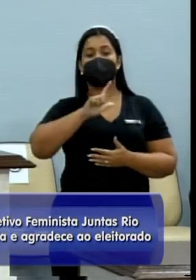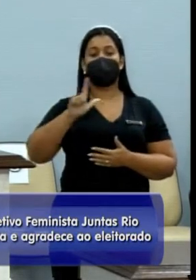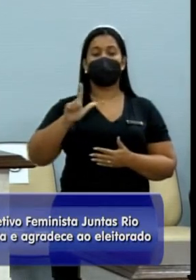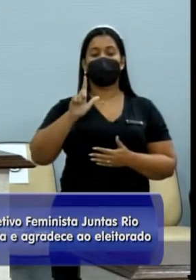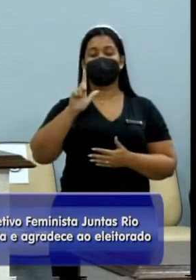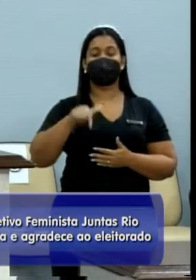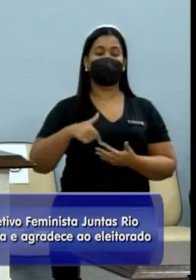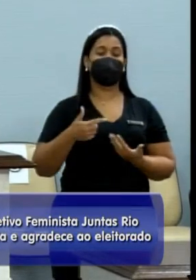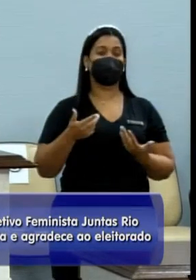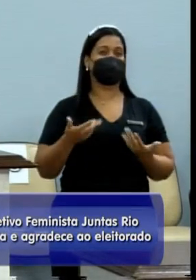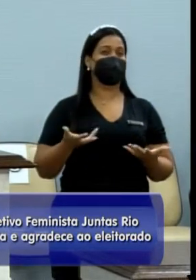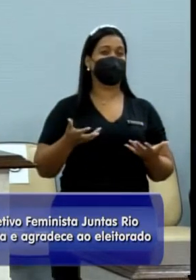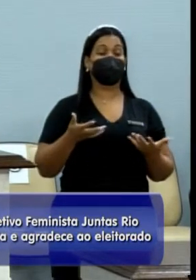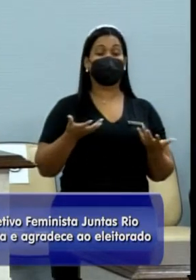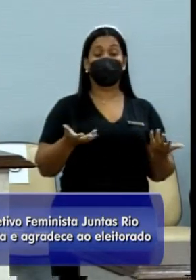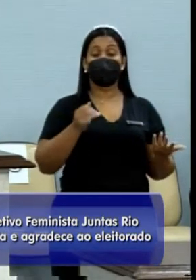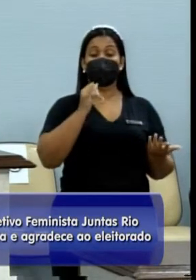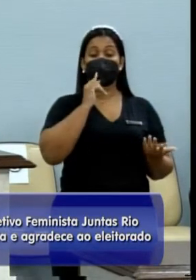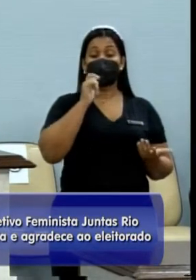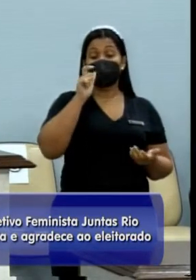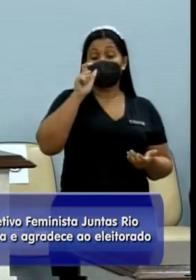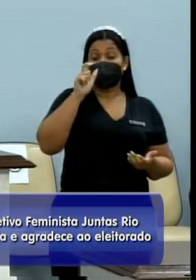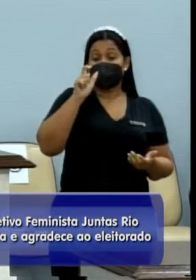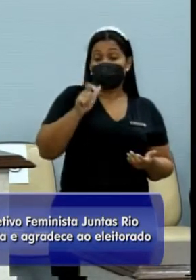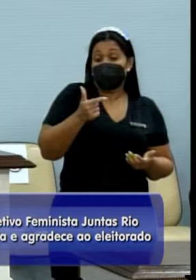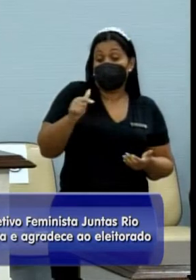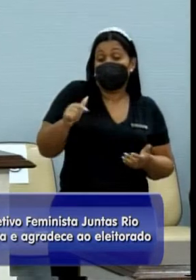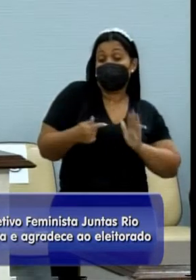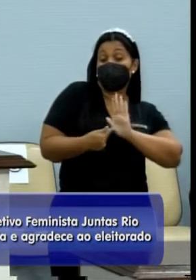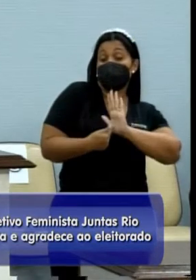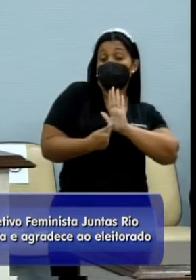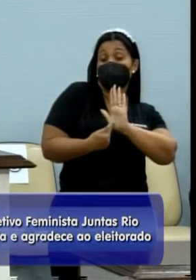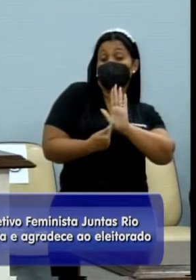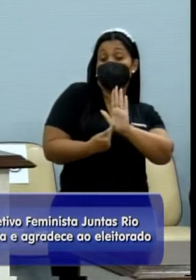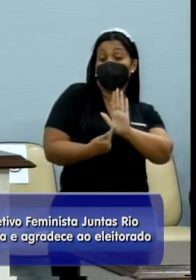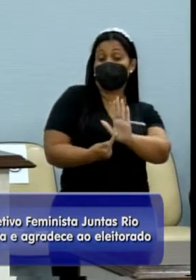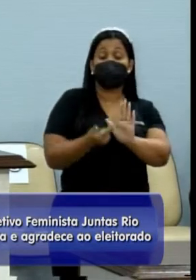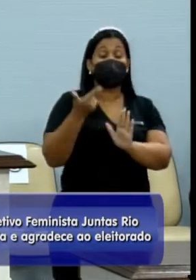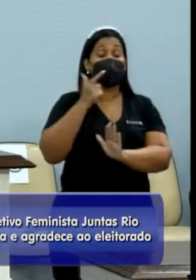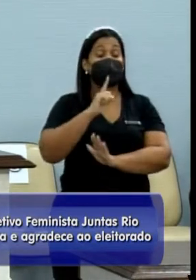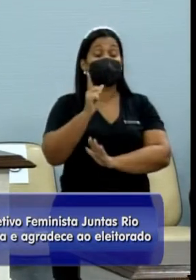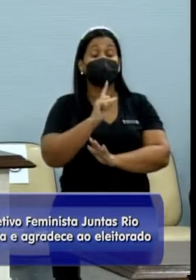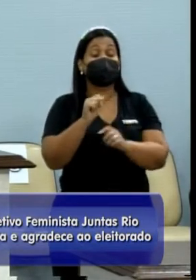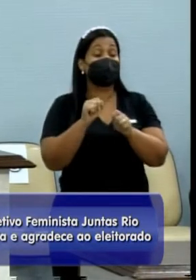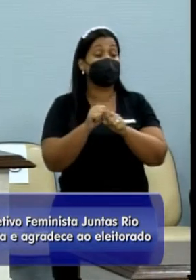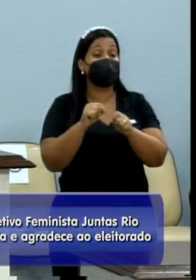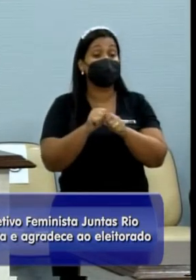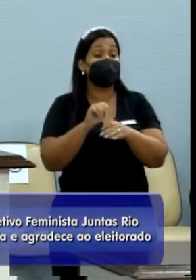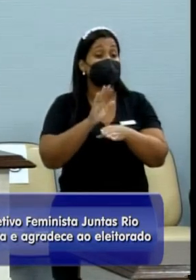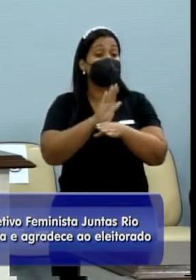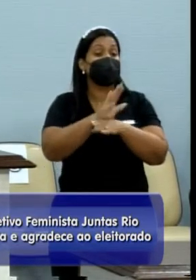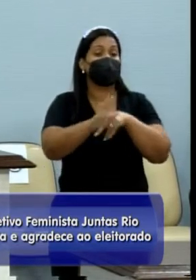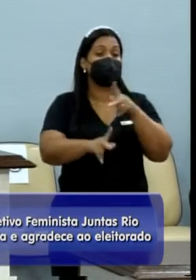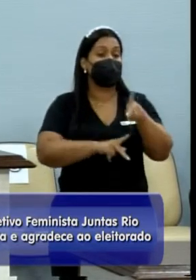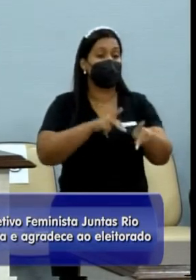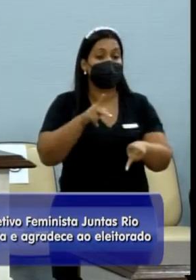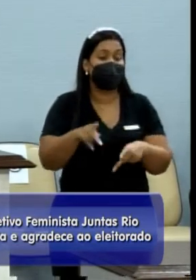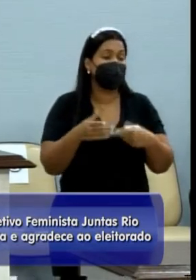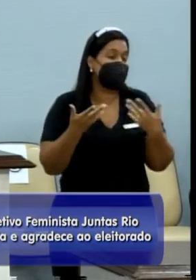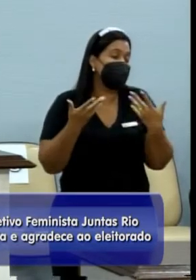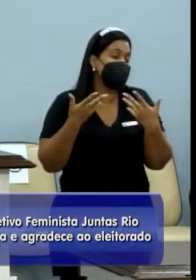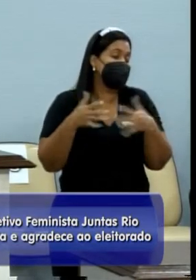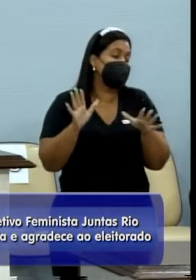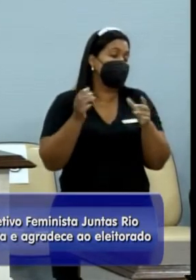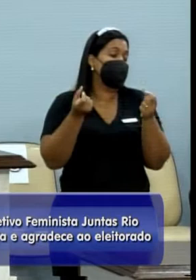canalhas. Aqueles que não têm muito o que mostrar ou não conseguem fazer muito pelo povo, ou também não fazem nem